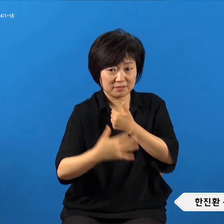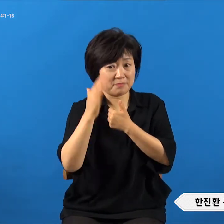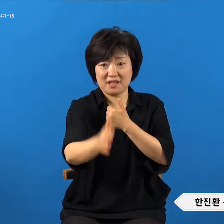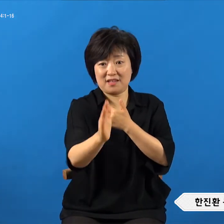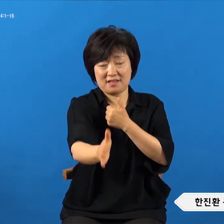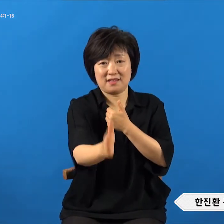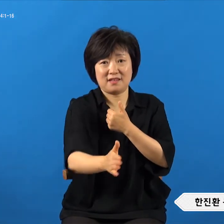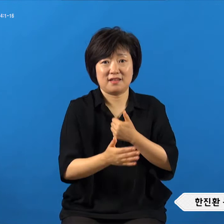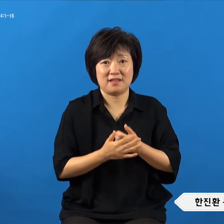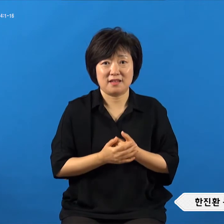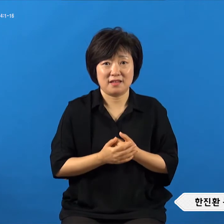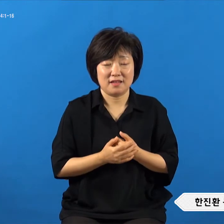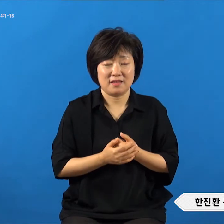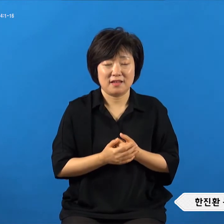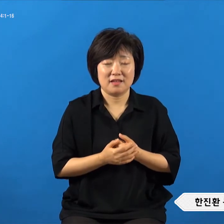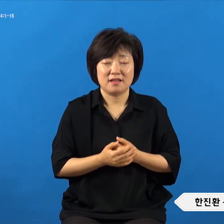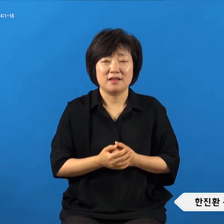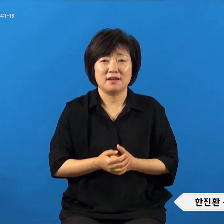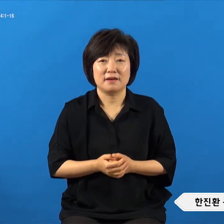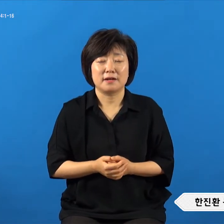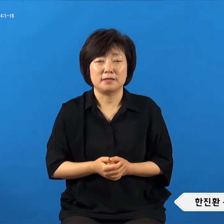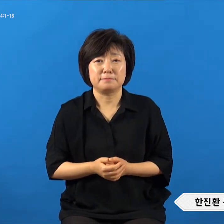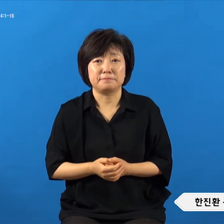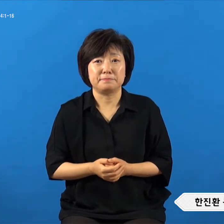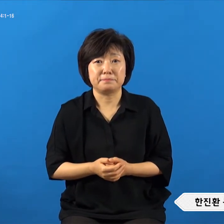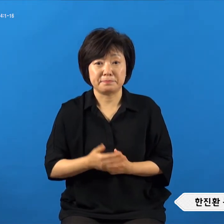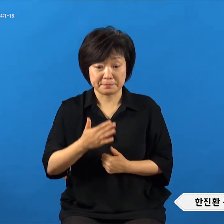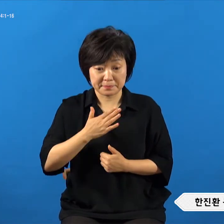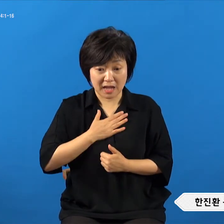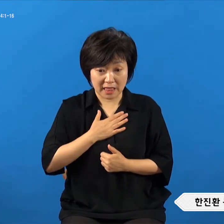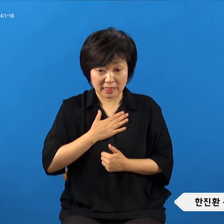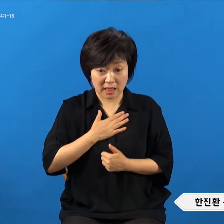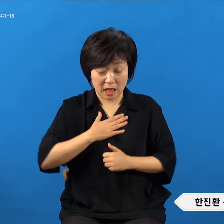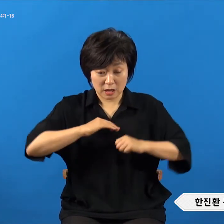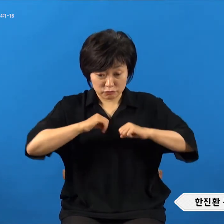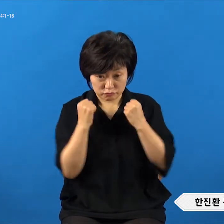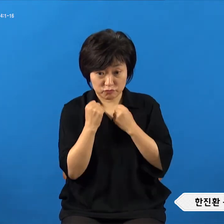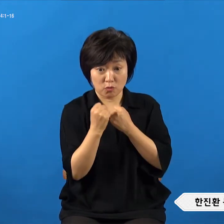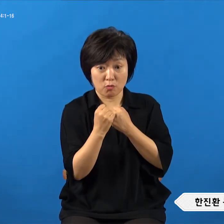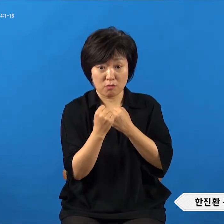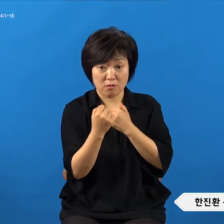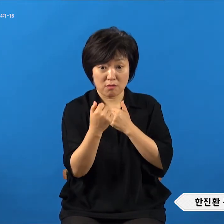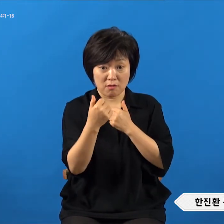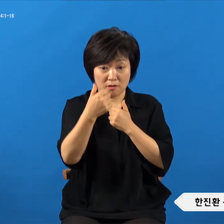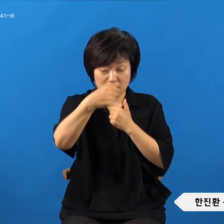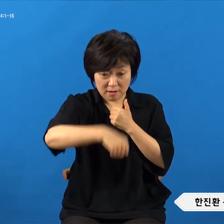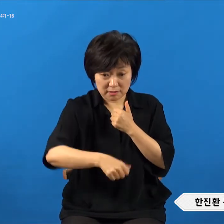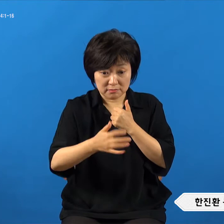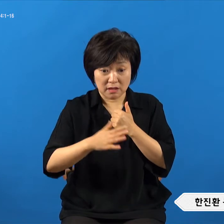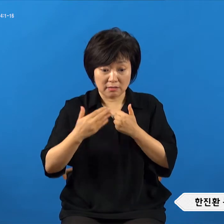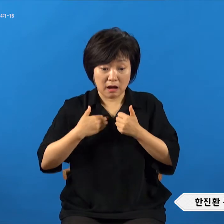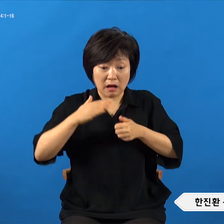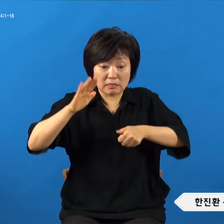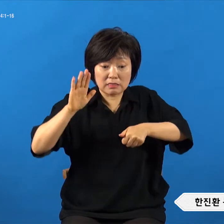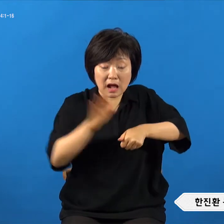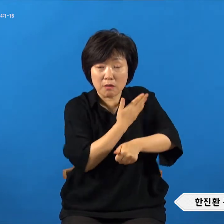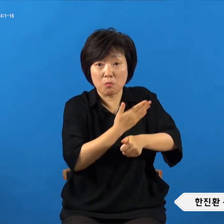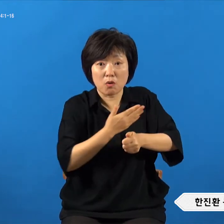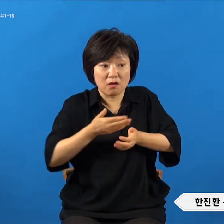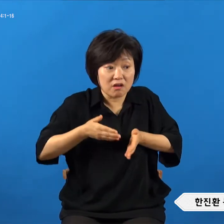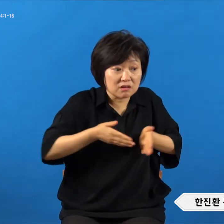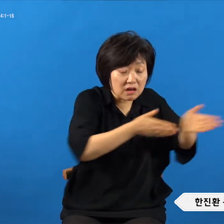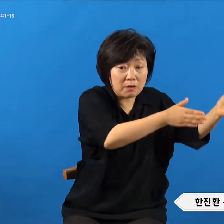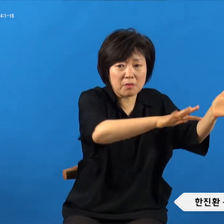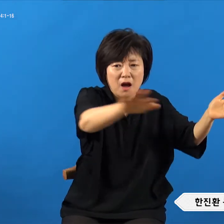마십시오 그랬습니다. 그러면서 이렇게 얘기를 했습니다. 저에게 순종했는데 제가 만약 잘못되면